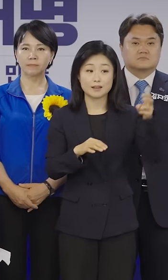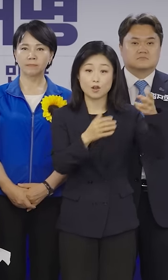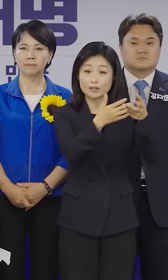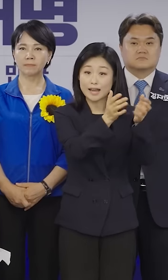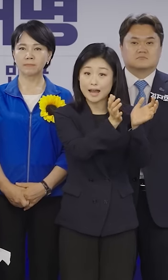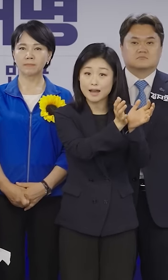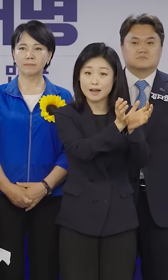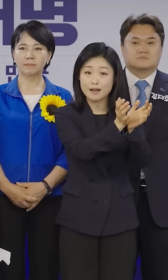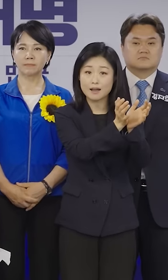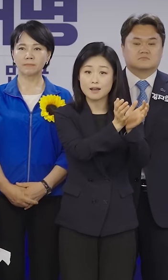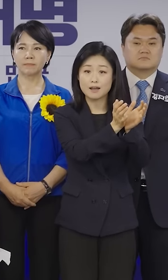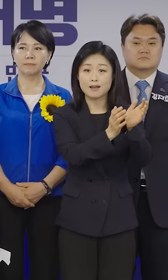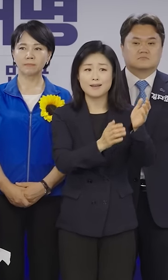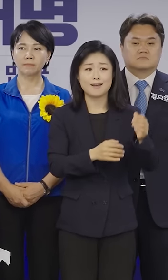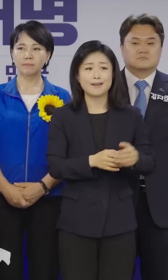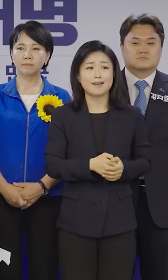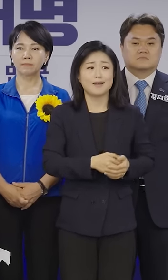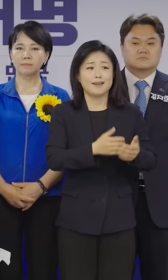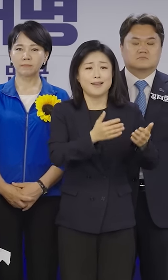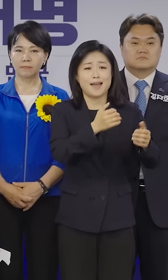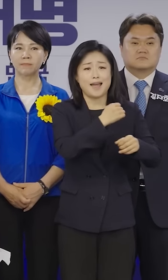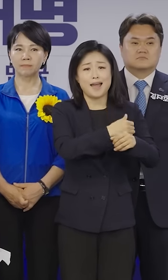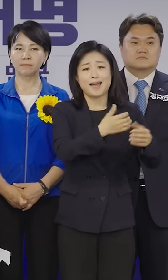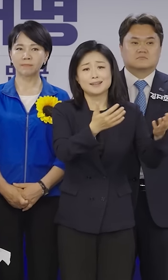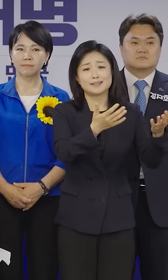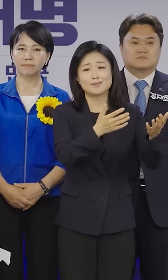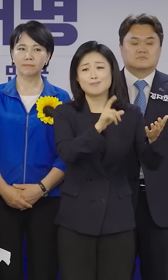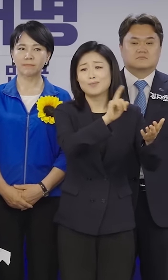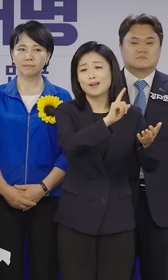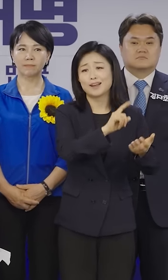여당이 워낙 뭘 하는 일도 없고